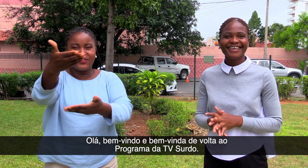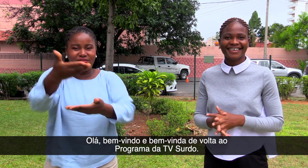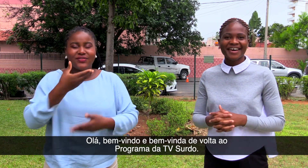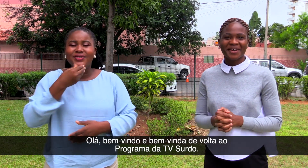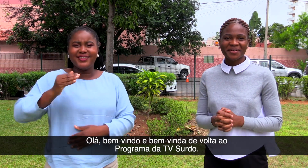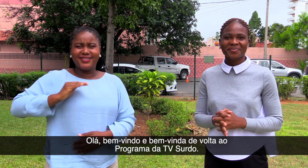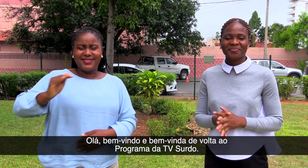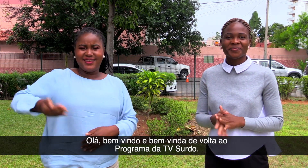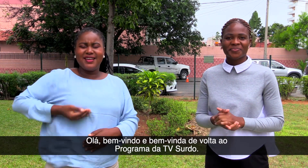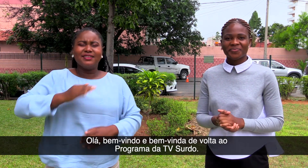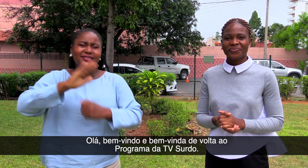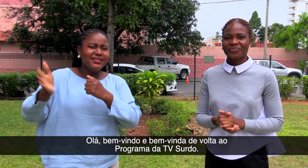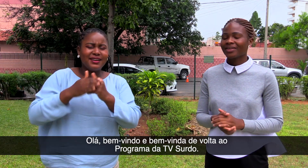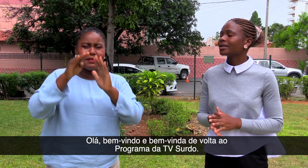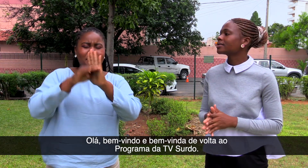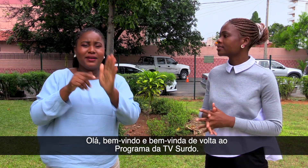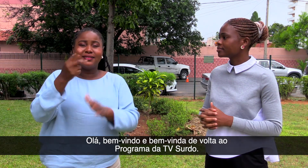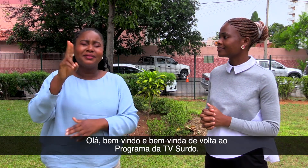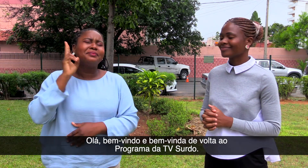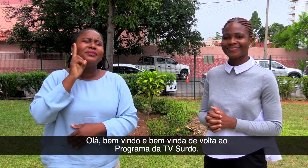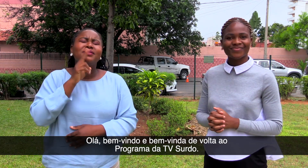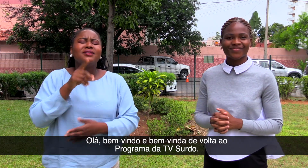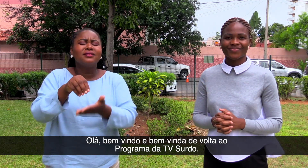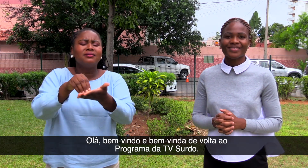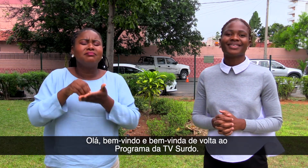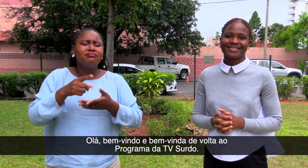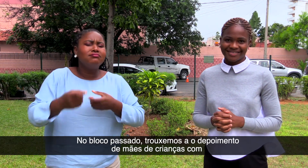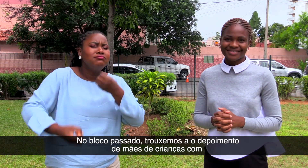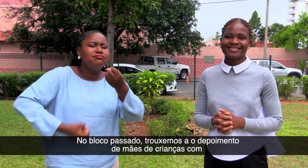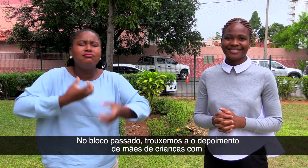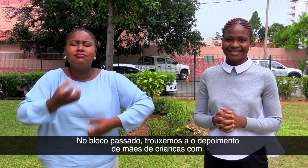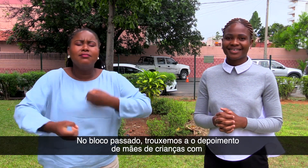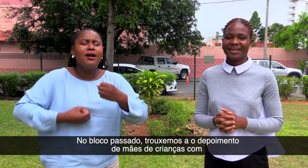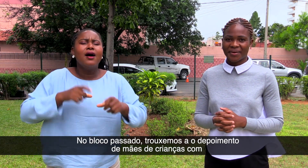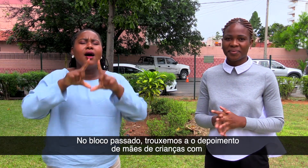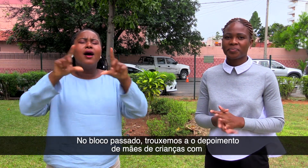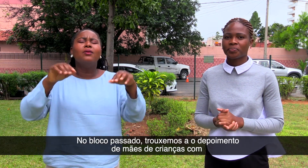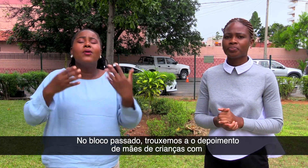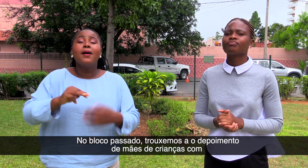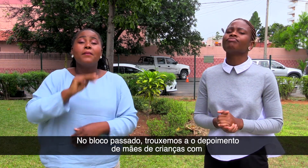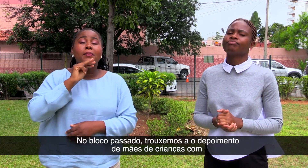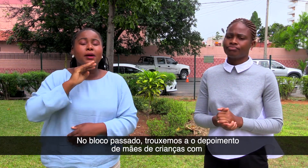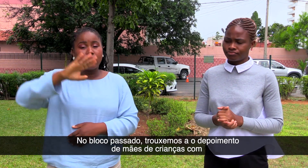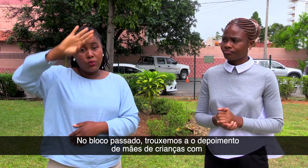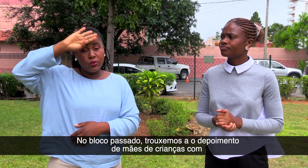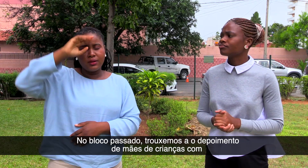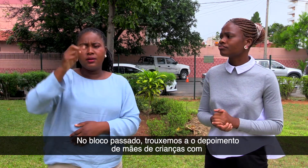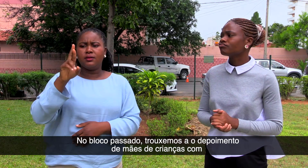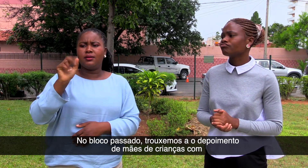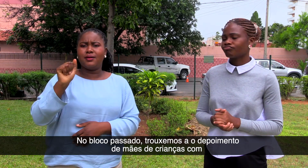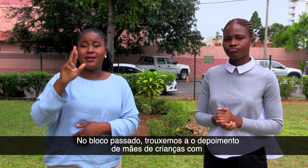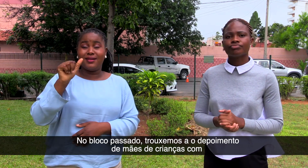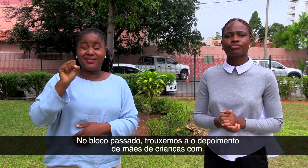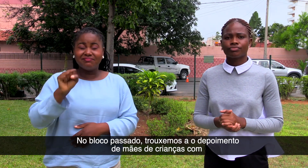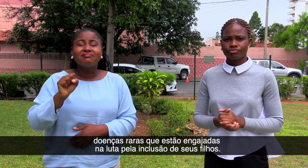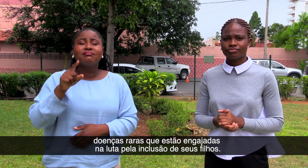Olá, bem-vindo e bem-vinda de volta ao programa da TV Surdo. No bloco passado, trouxemos o depoimento de